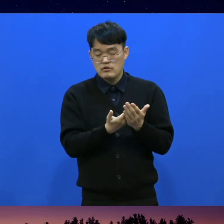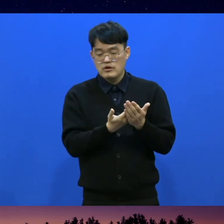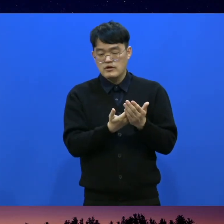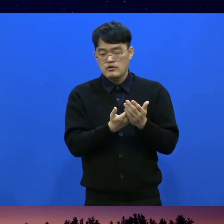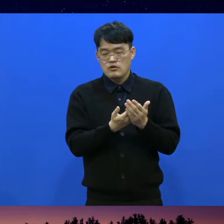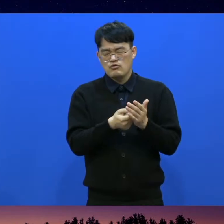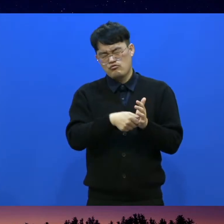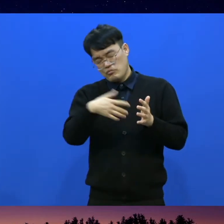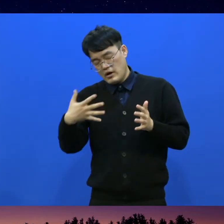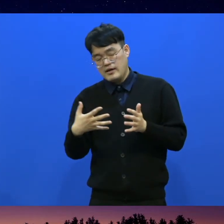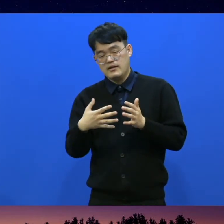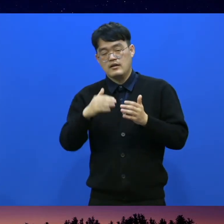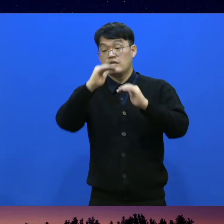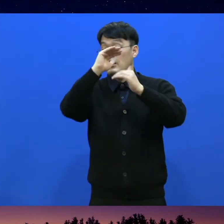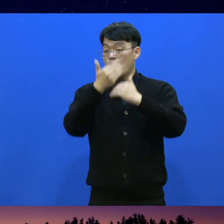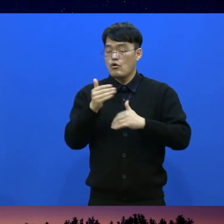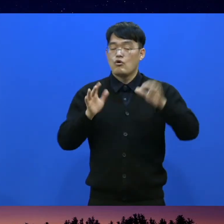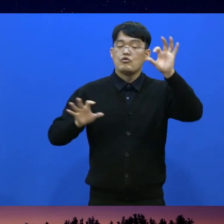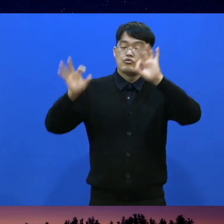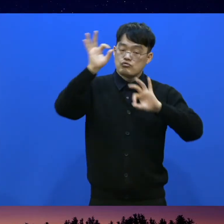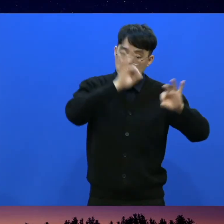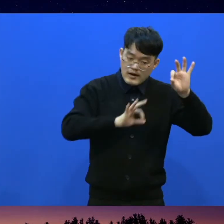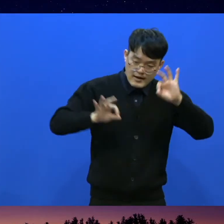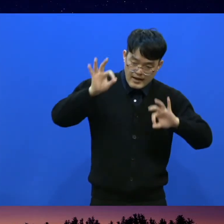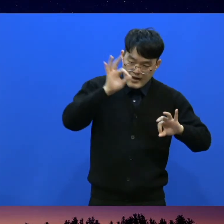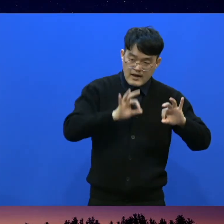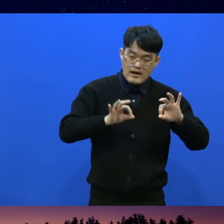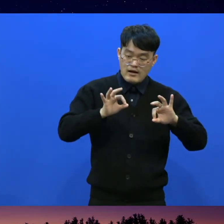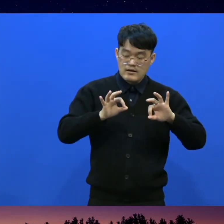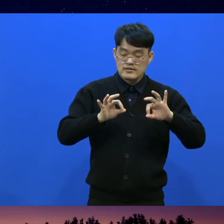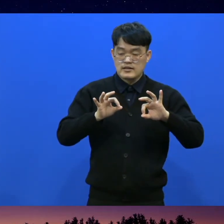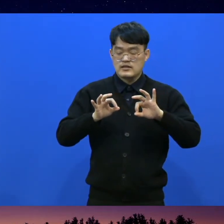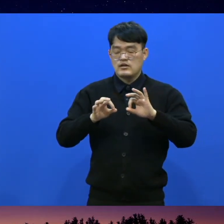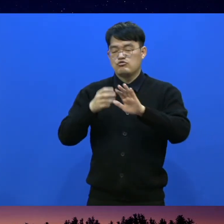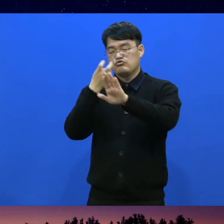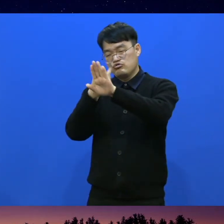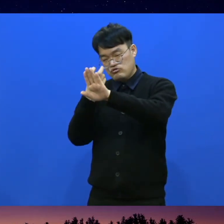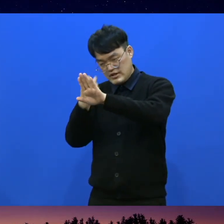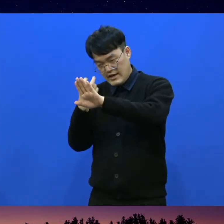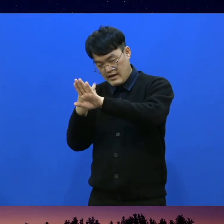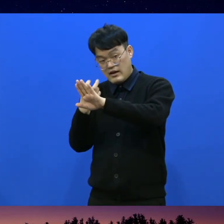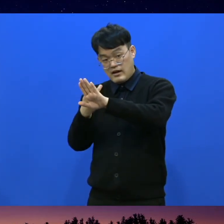두드리라. 자, 이게 그래서 기도의 대전제가 뭡니까? 구하면